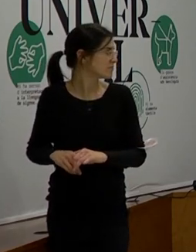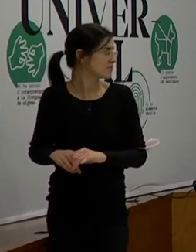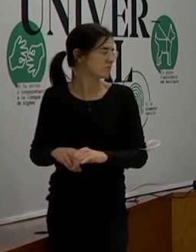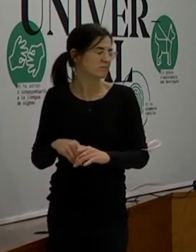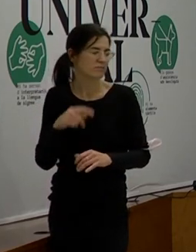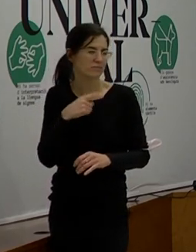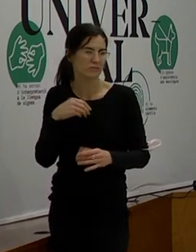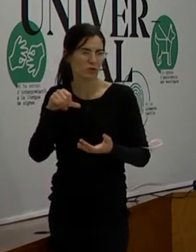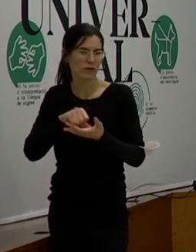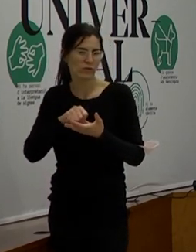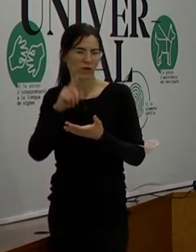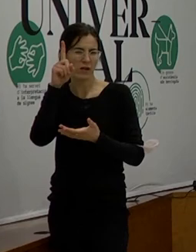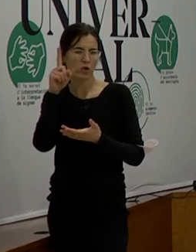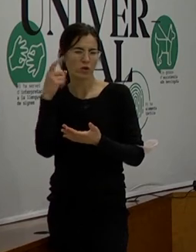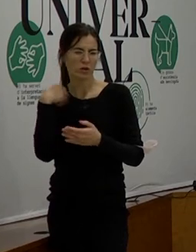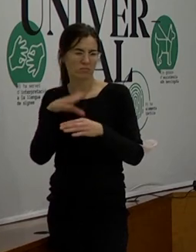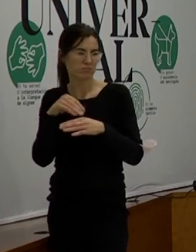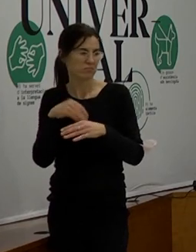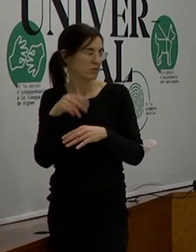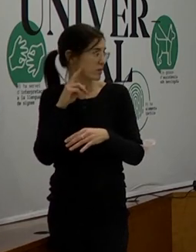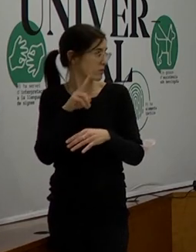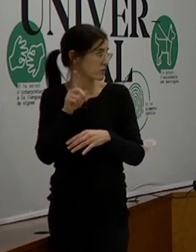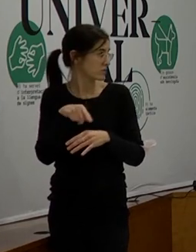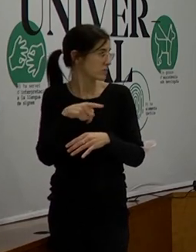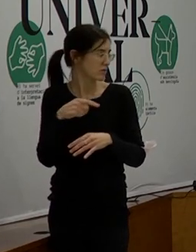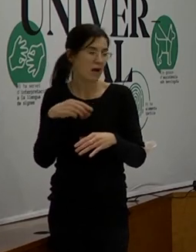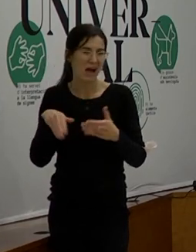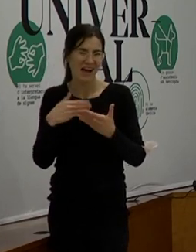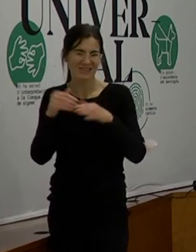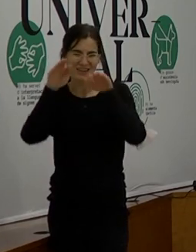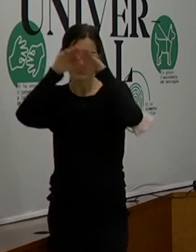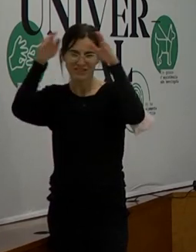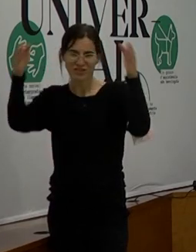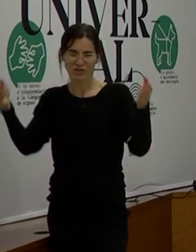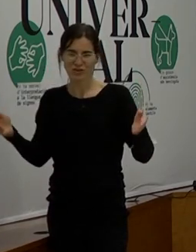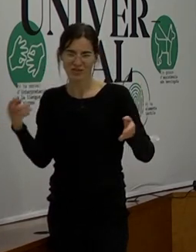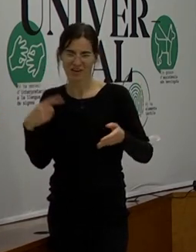Una ciutat del nord, jo no sé si a Berlín o algo, has vist? Inclús amb sostre, ¿vale?